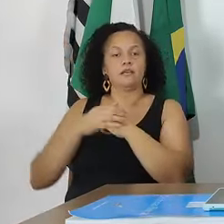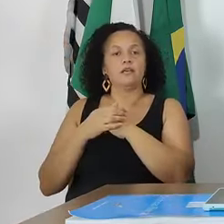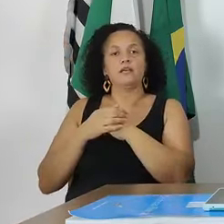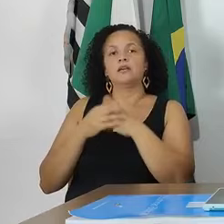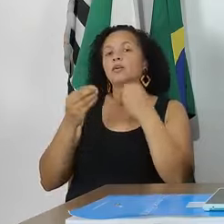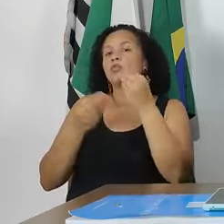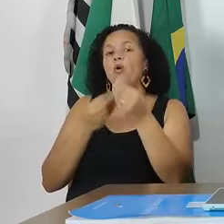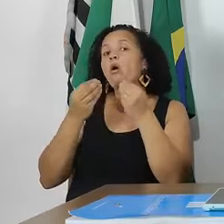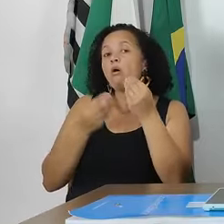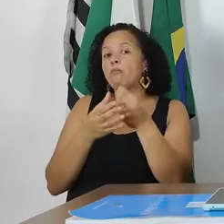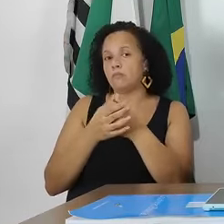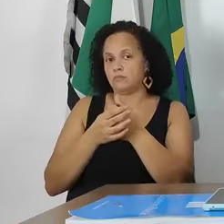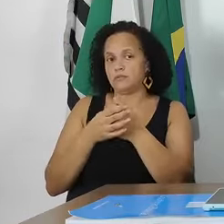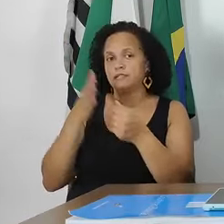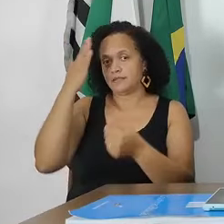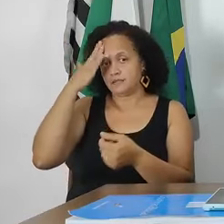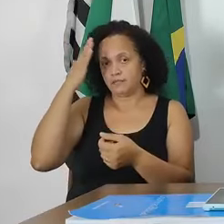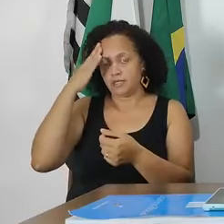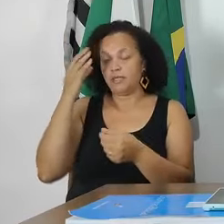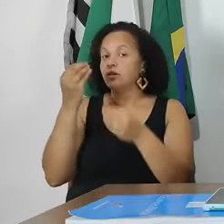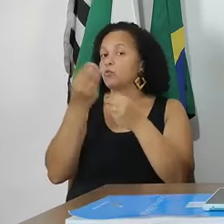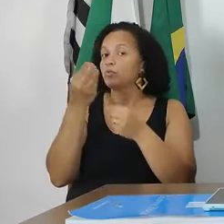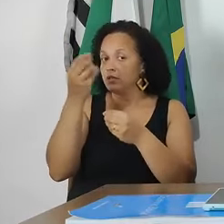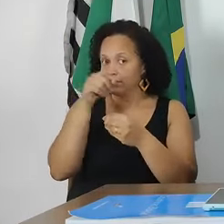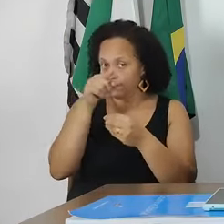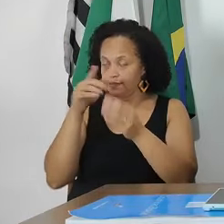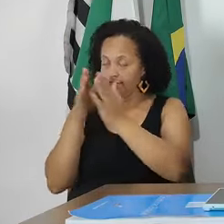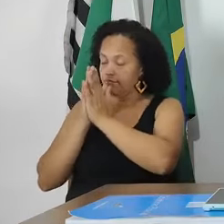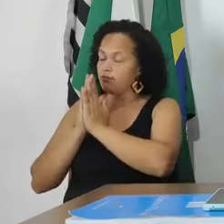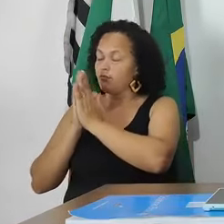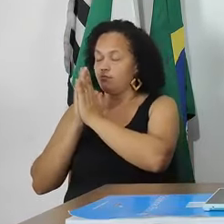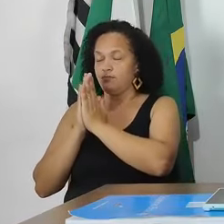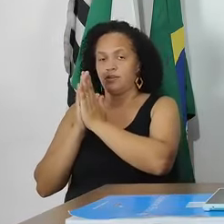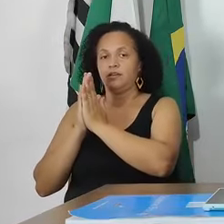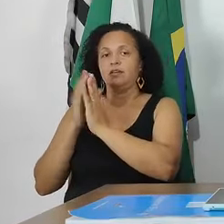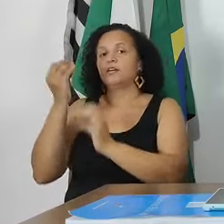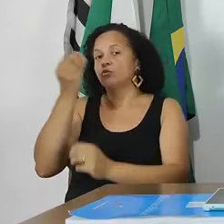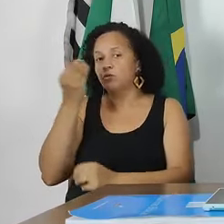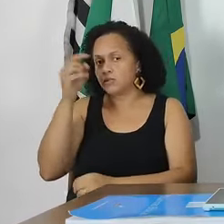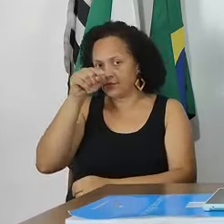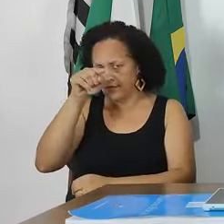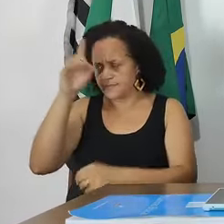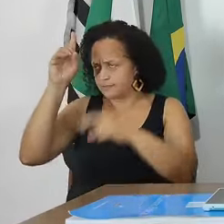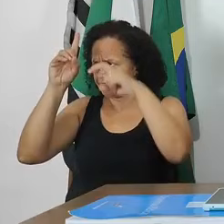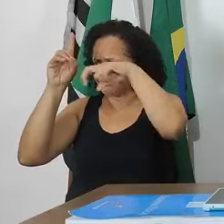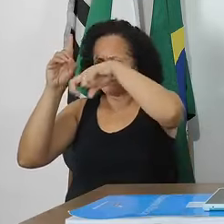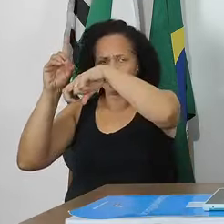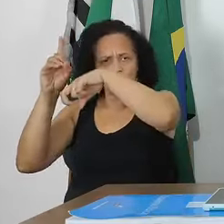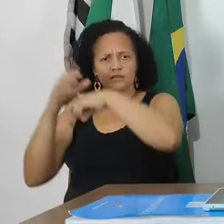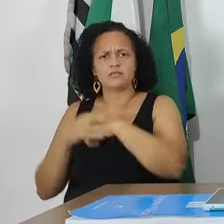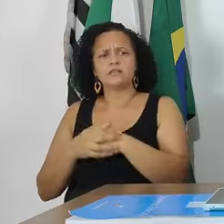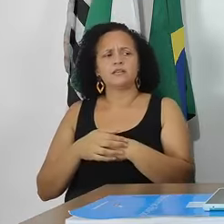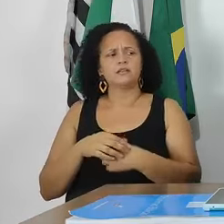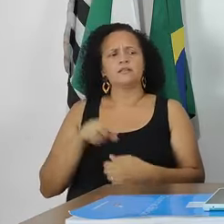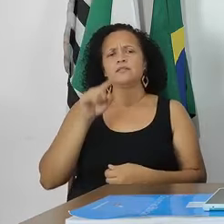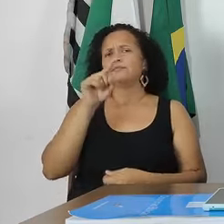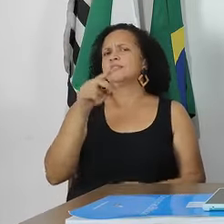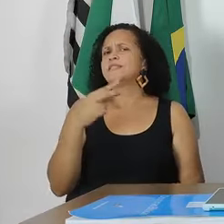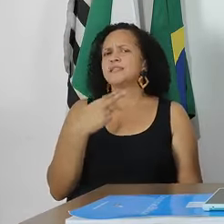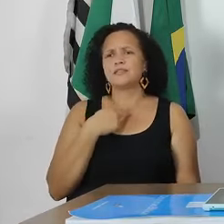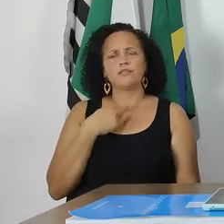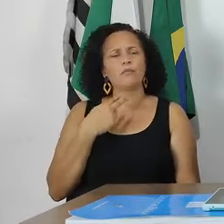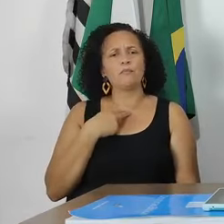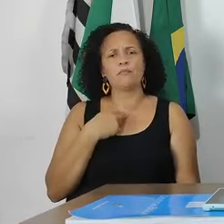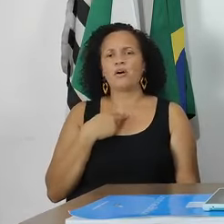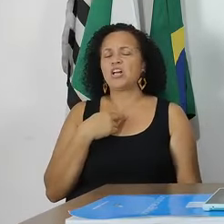Deus, ele vai me transferindo essas coisas, né? Ou seja, não nos conformei, significa não se engana, não